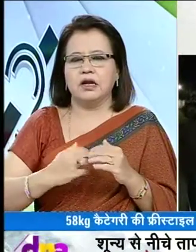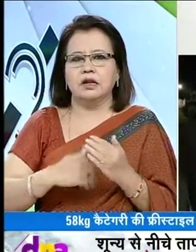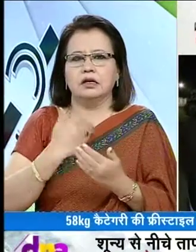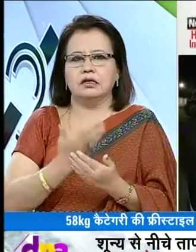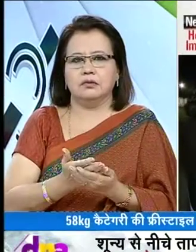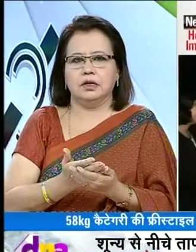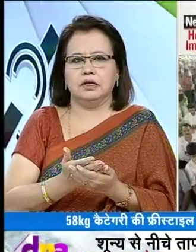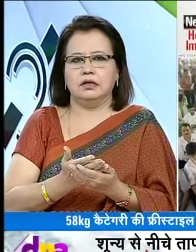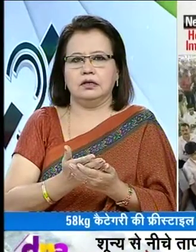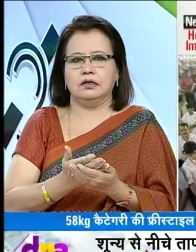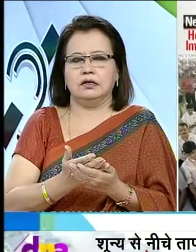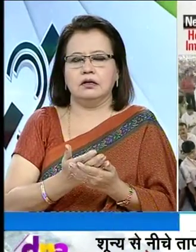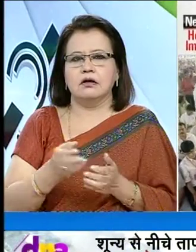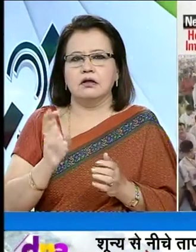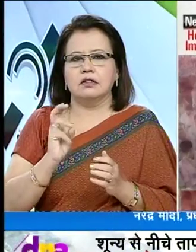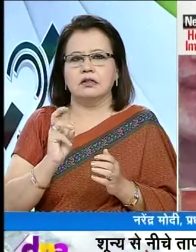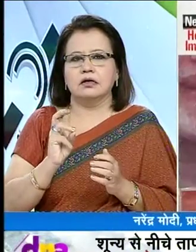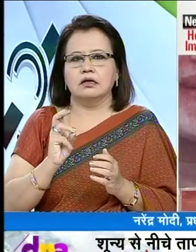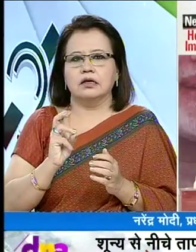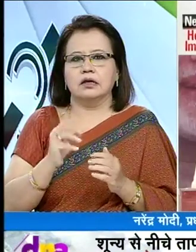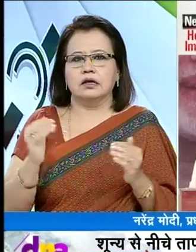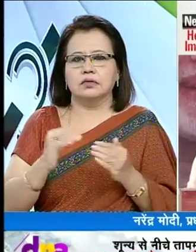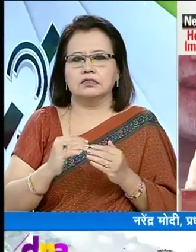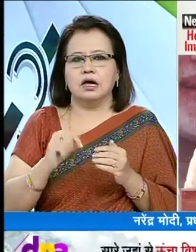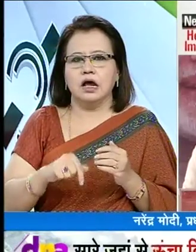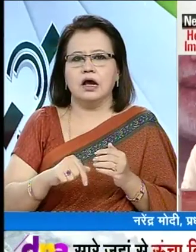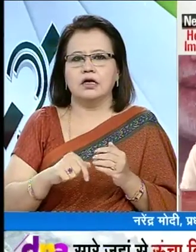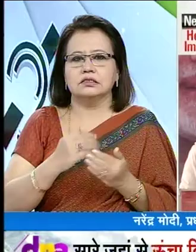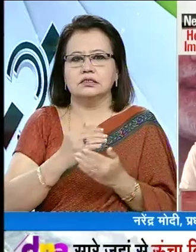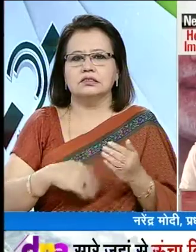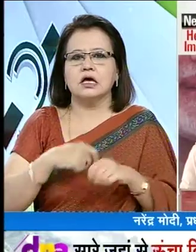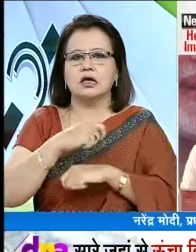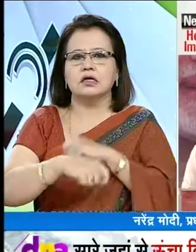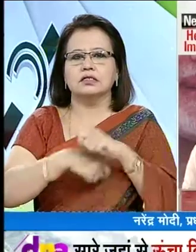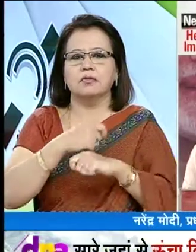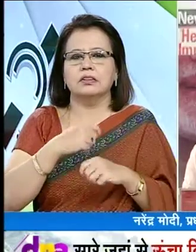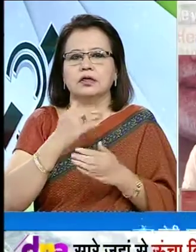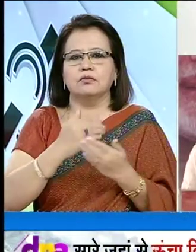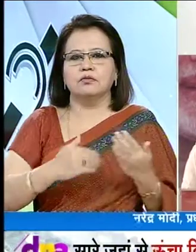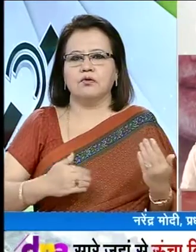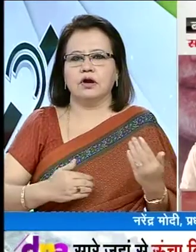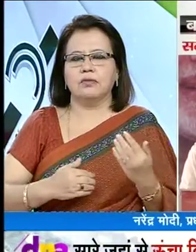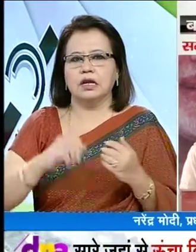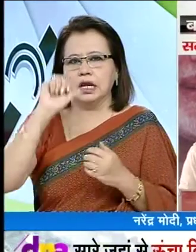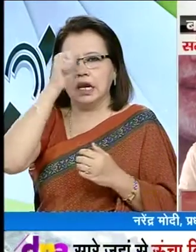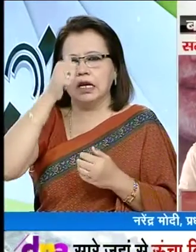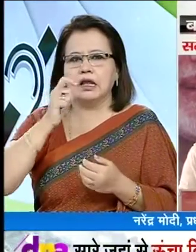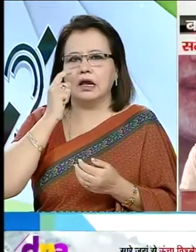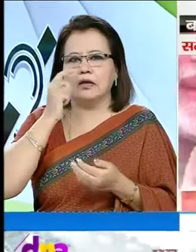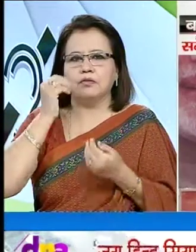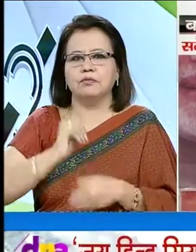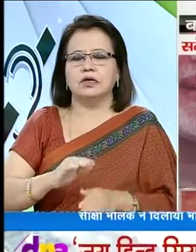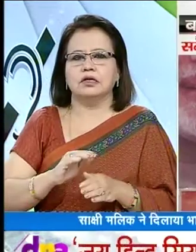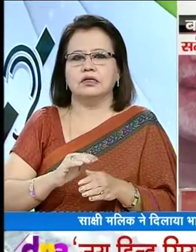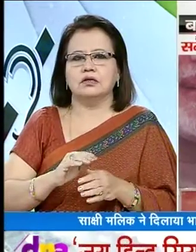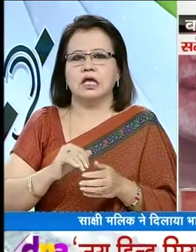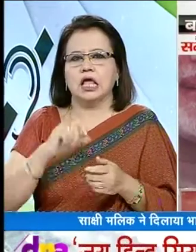दिया थर्ड के लिए मैच था के पावन पर्वपर भारत की बेटी साक्षी